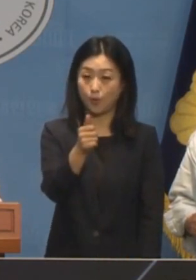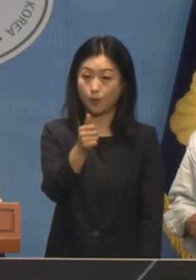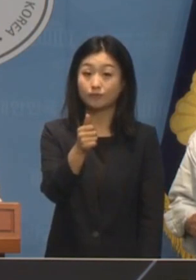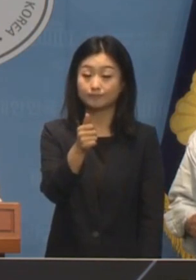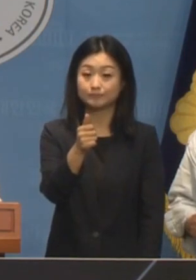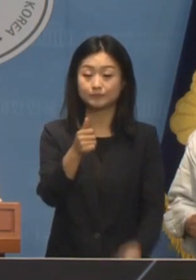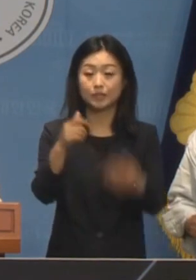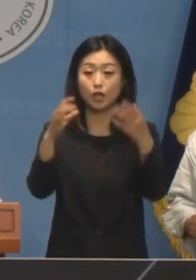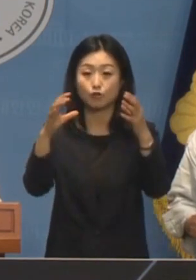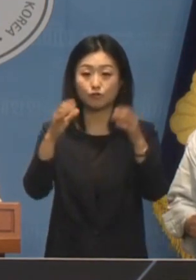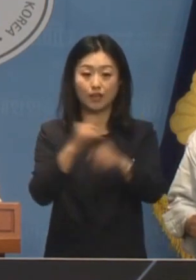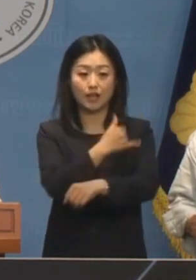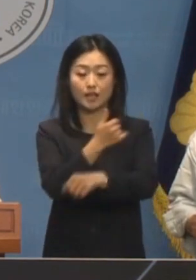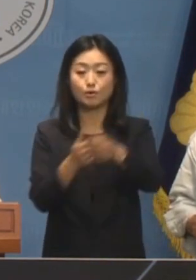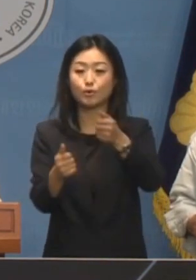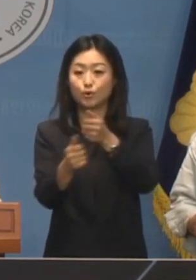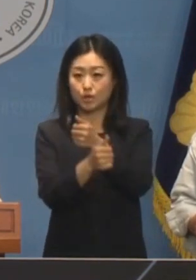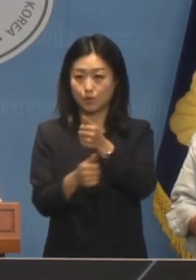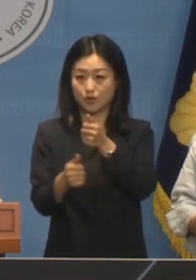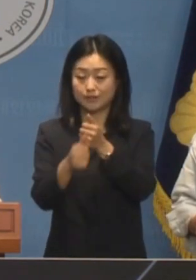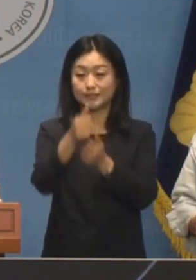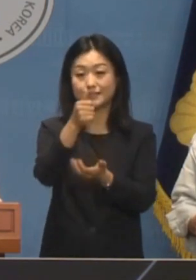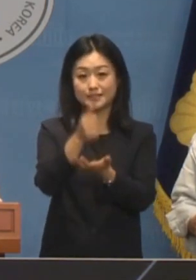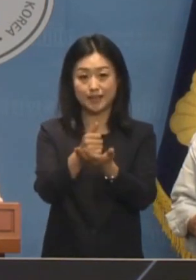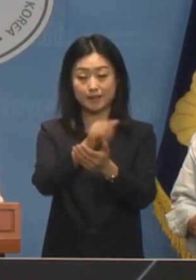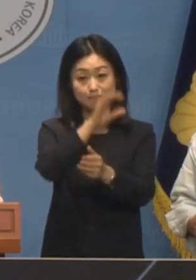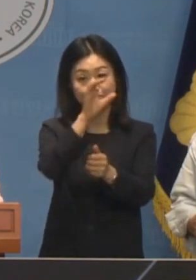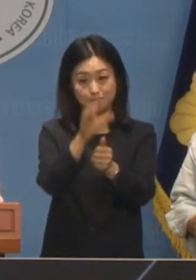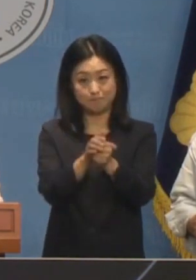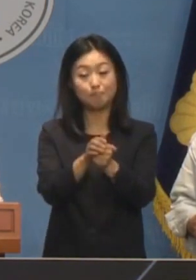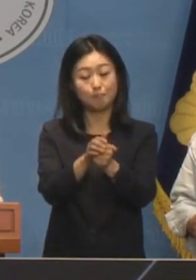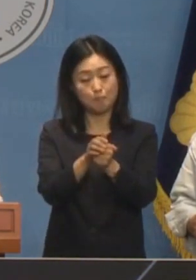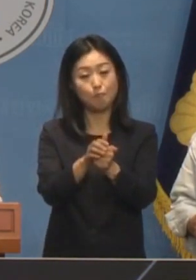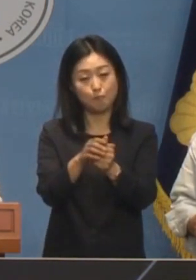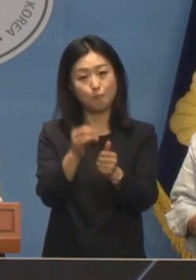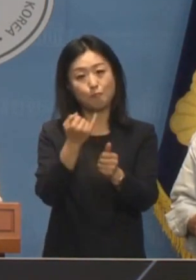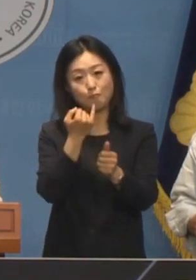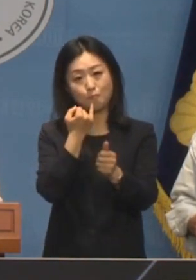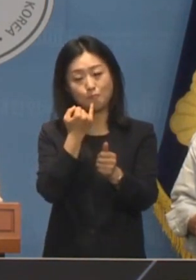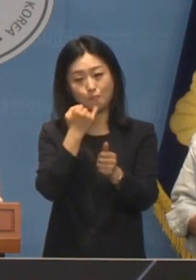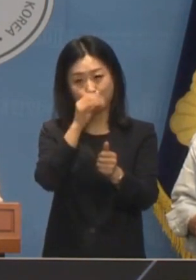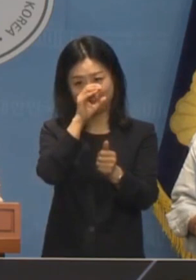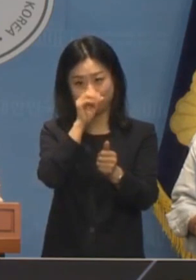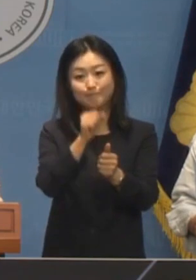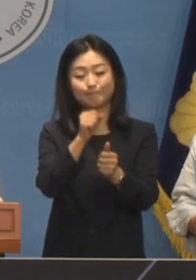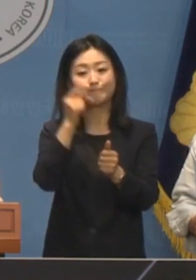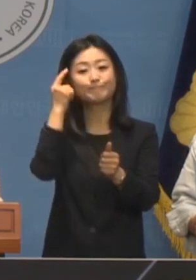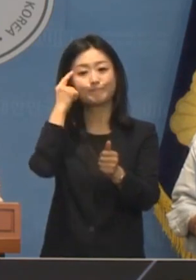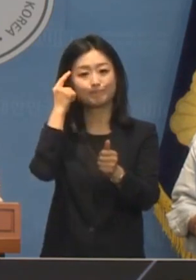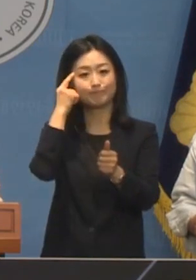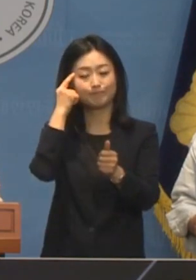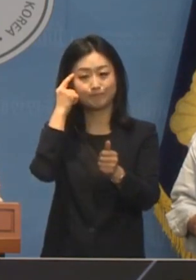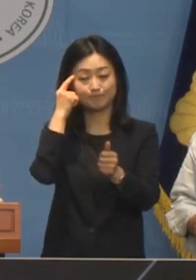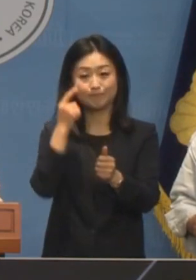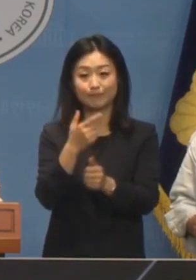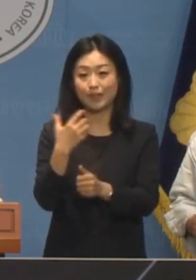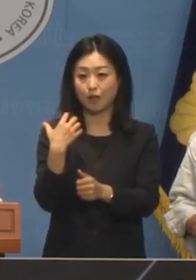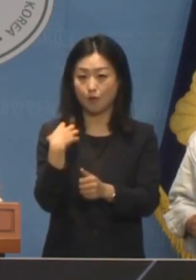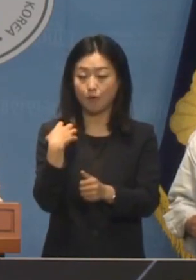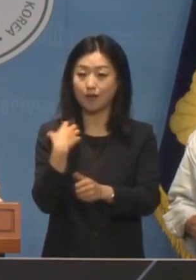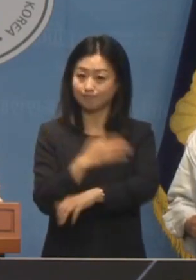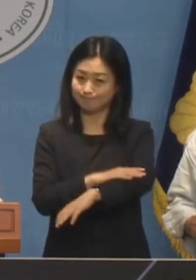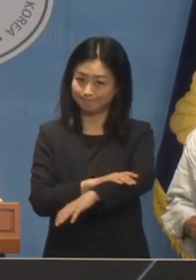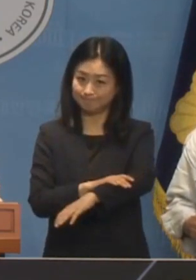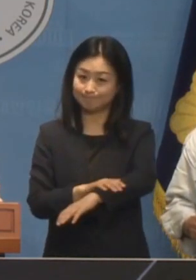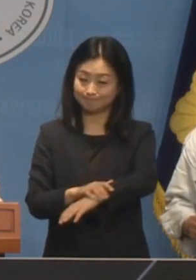우리 국가인권위원회 그 위원장으로서 해야 될 또 큰 역할이 있다.